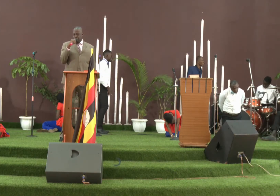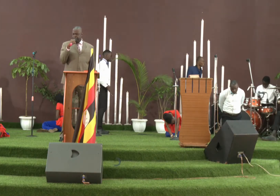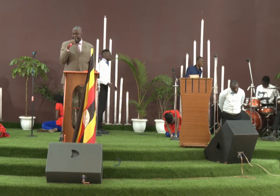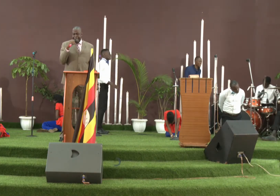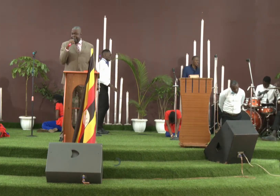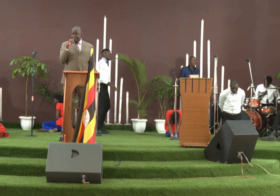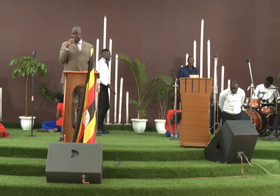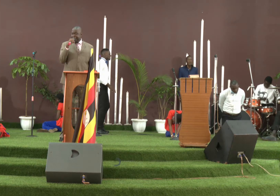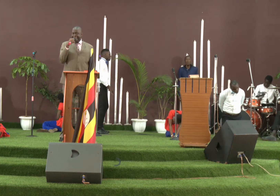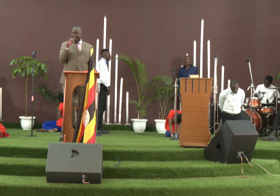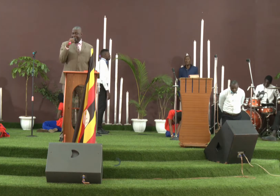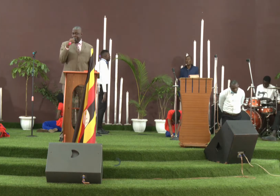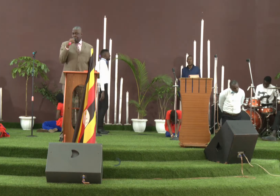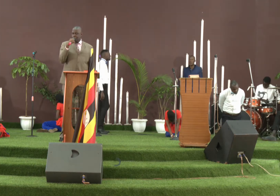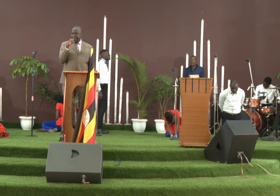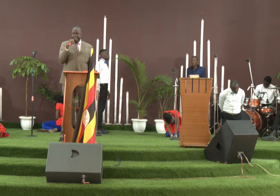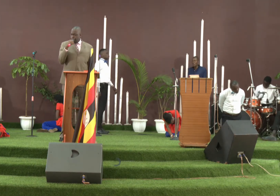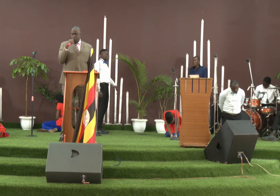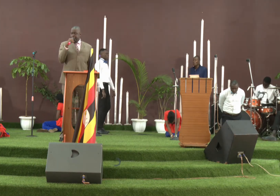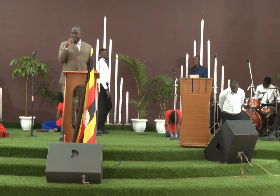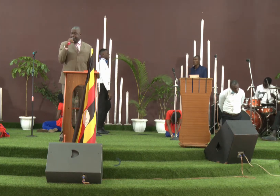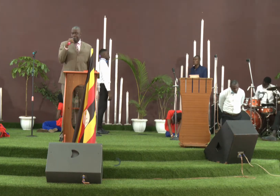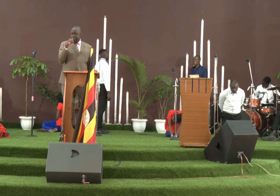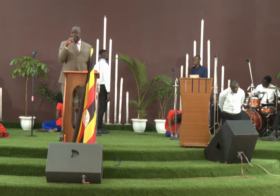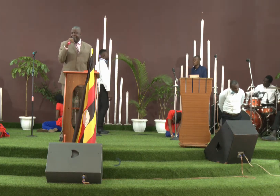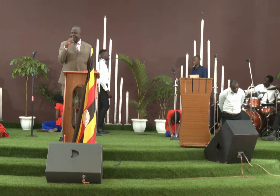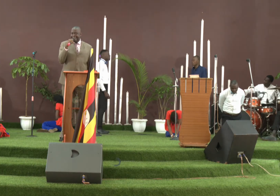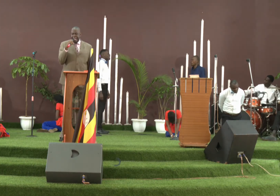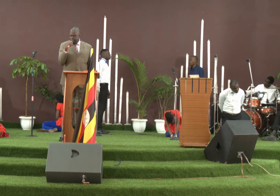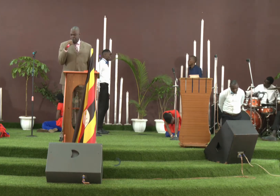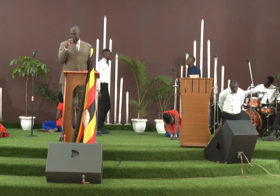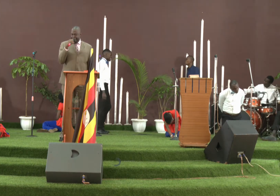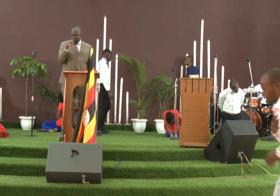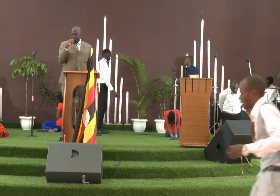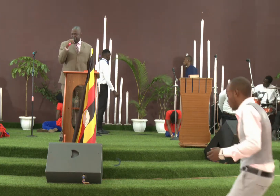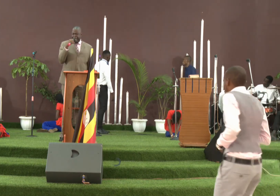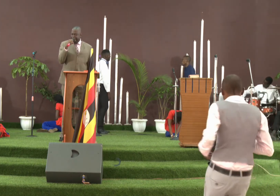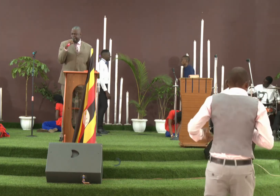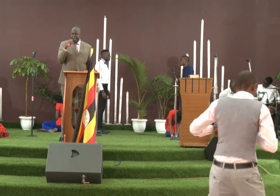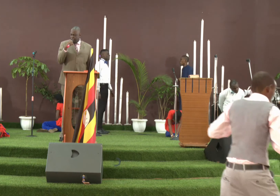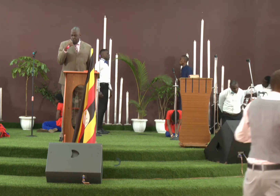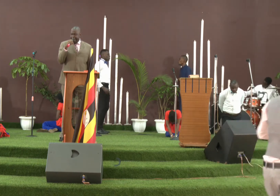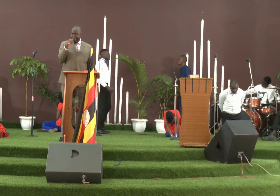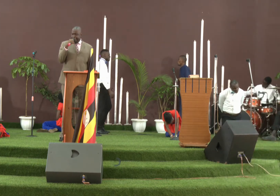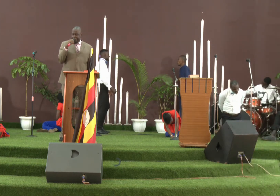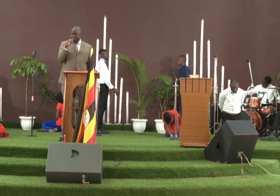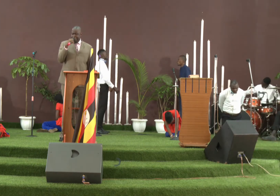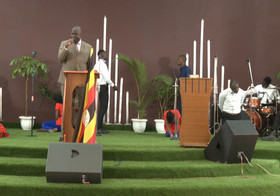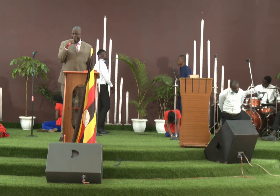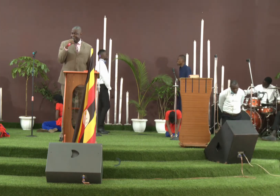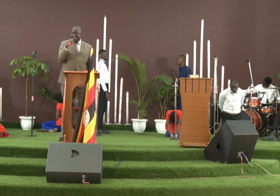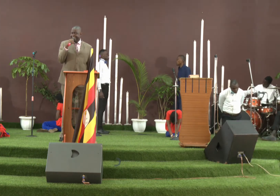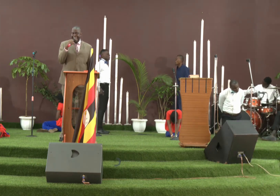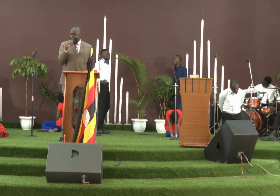mtokobo Abacha galero Tobe wayo vyo na Mungalo zomu kama Kuwanga vyo